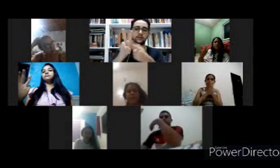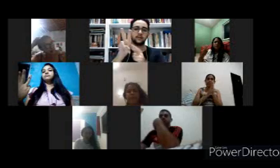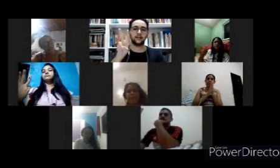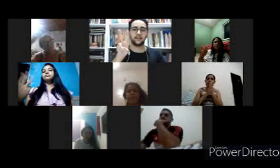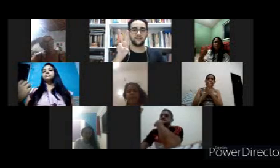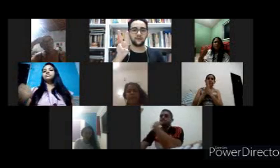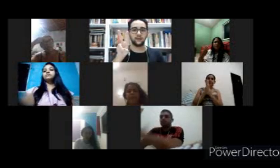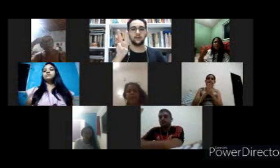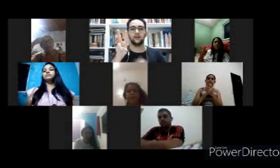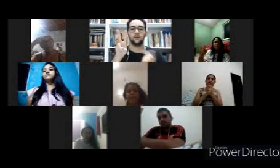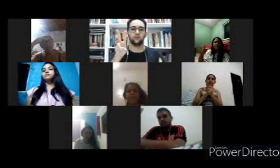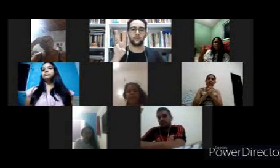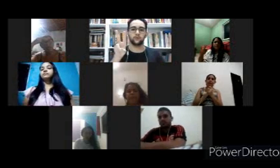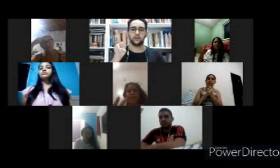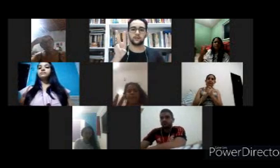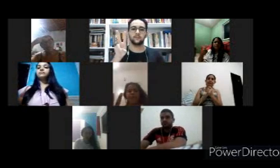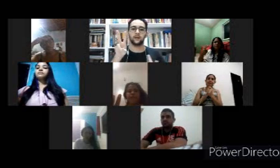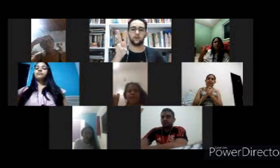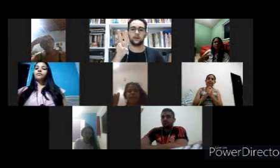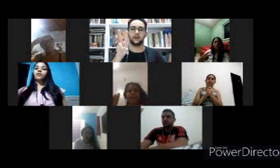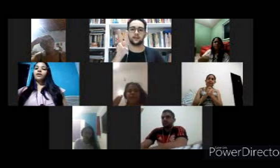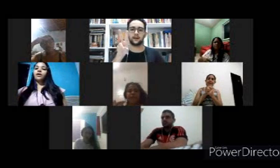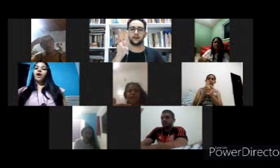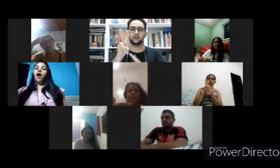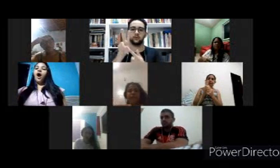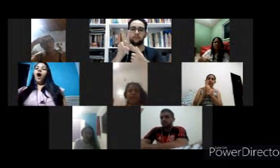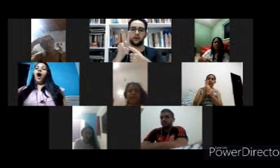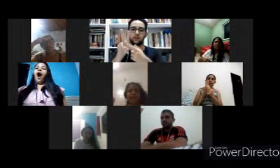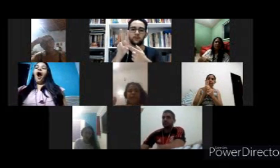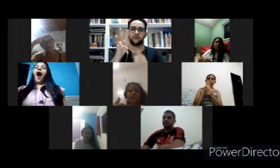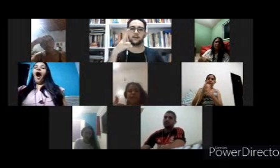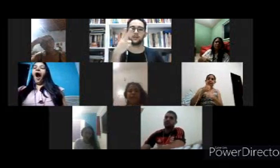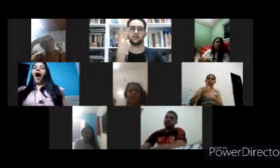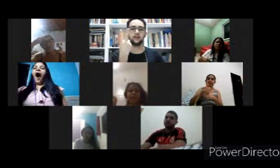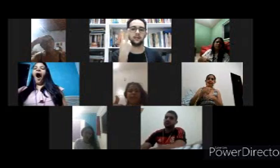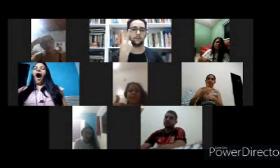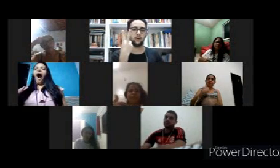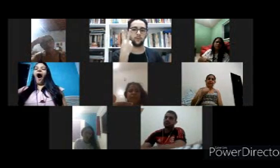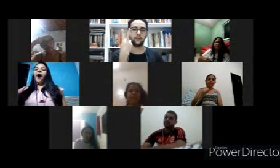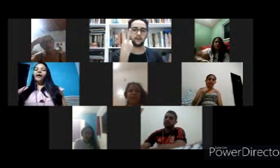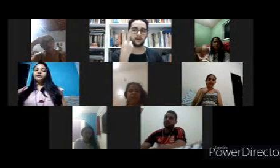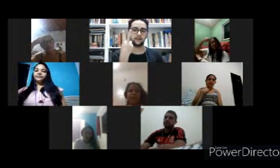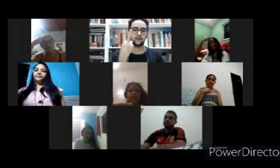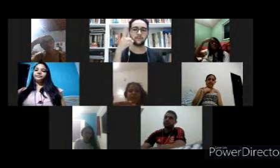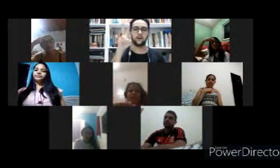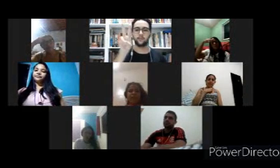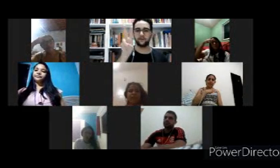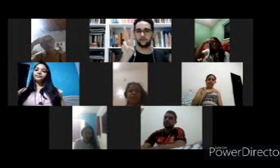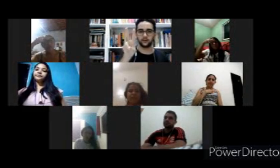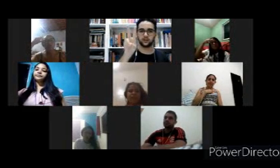dizendo a letra V e não o número 2. É o que entra a questão da palma para frente e da palma para trás. Palma para frente